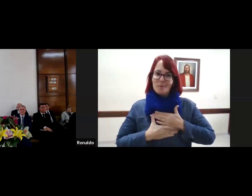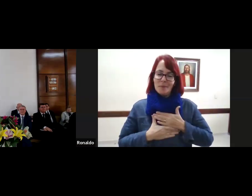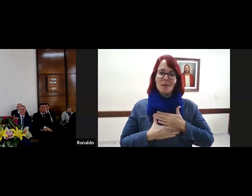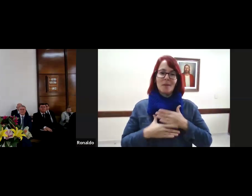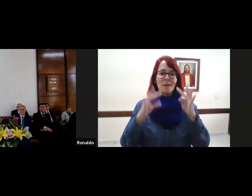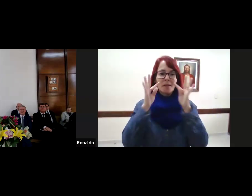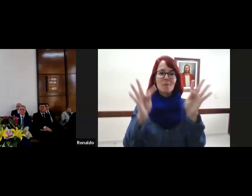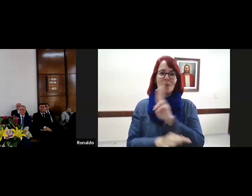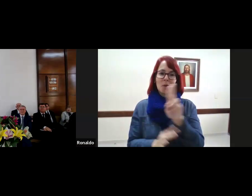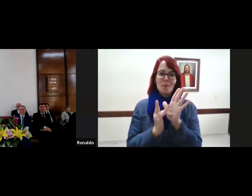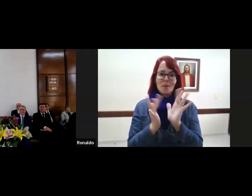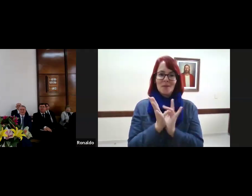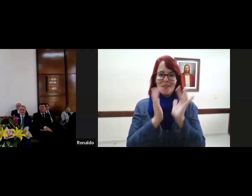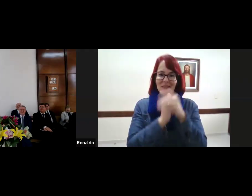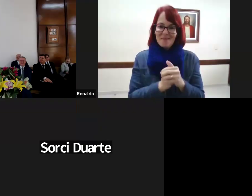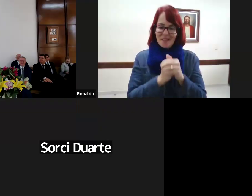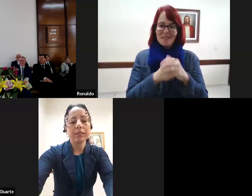testemunho em nome de Jesus Cristo. Amém.